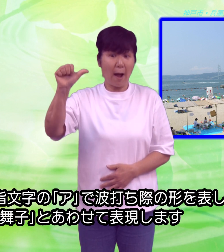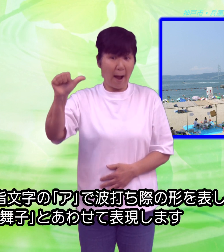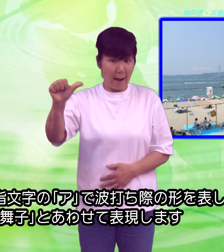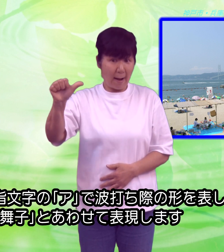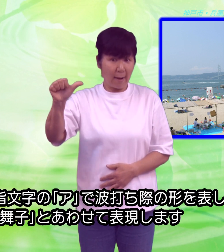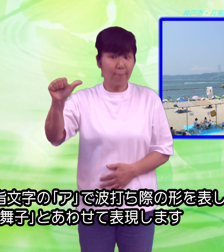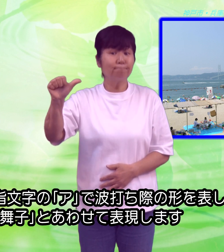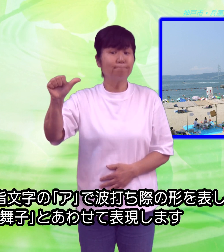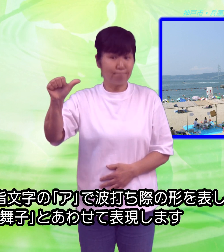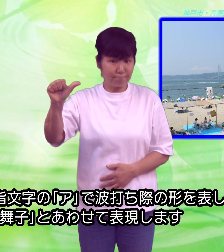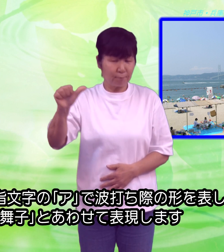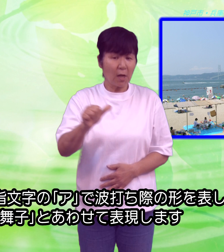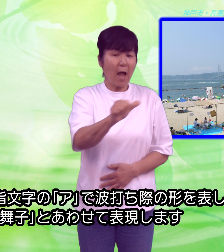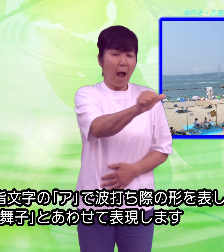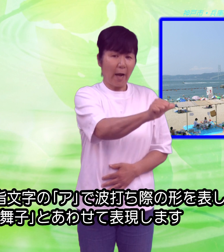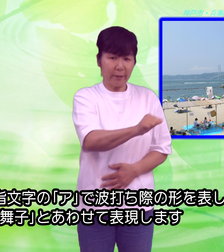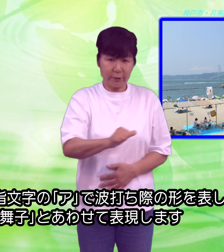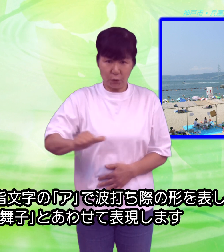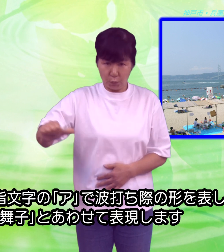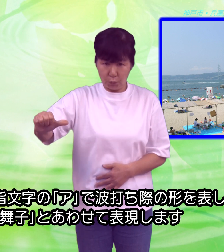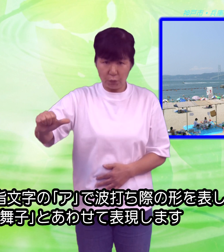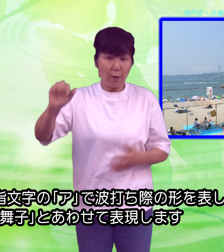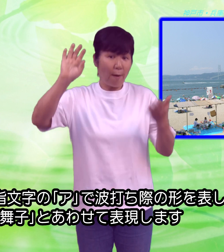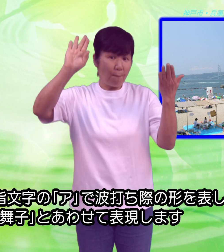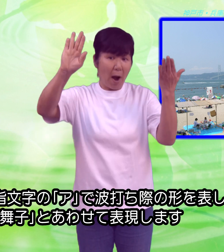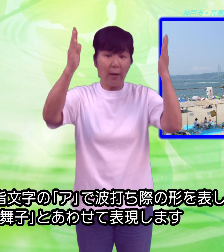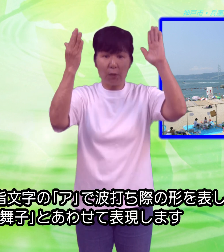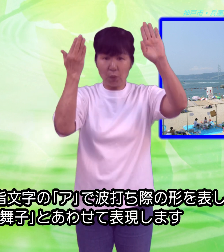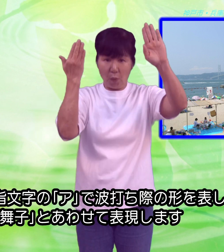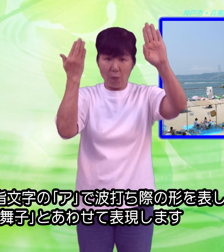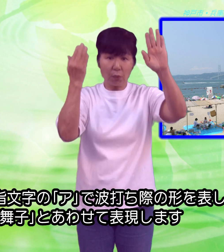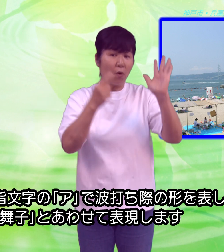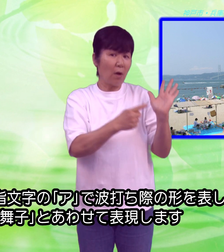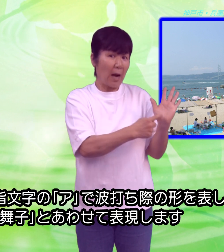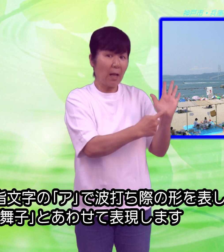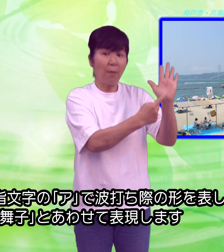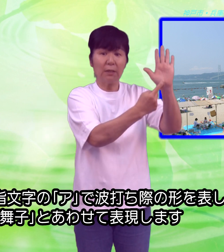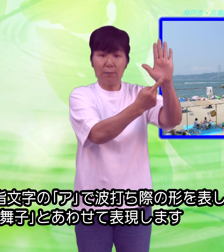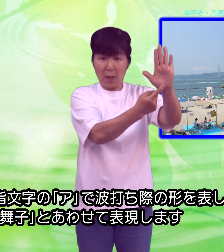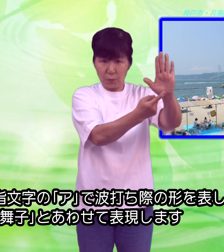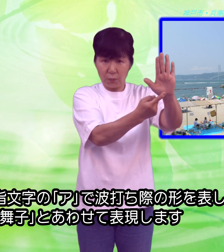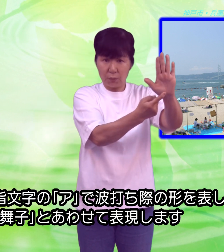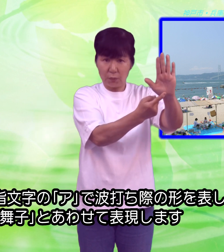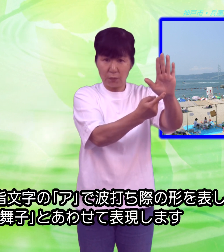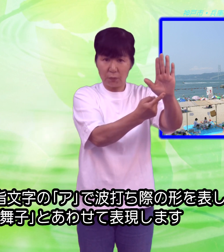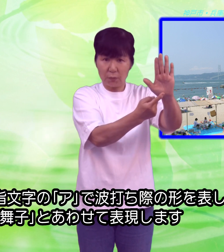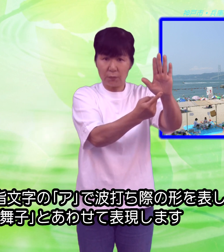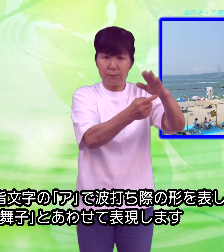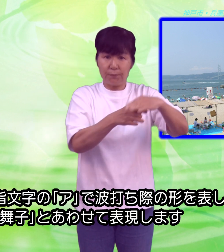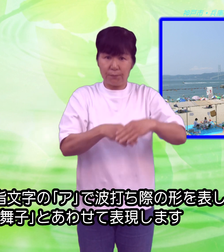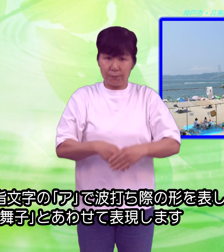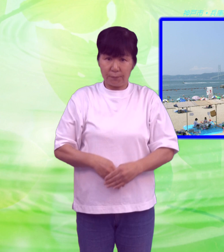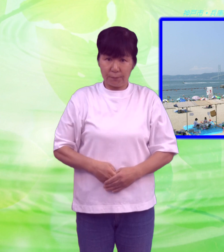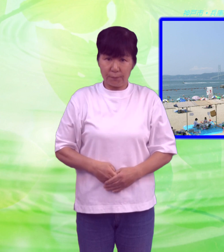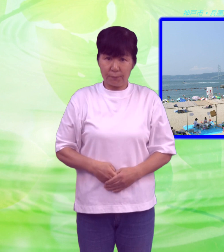指文字ノア勢波打ち際の形を表し枚ことを合わせて表現します